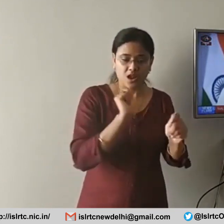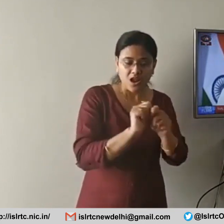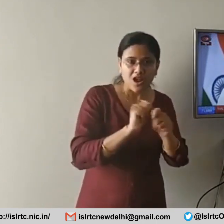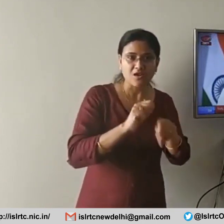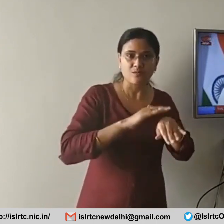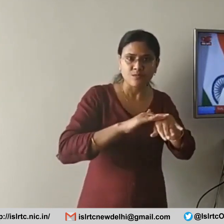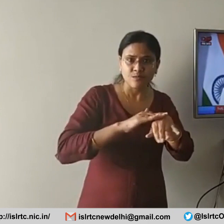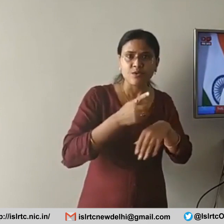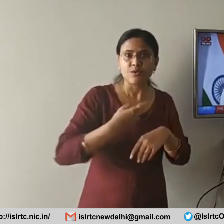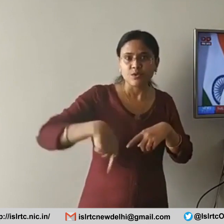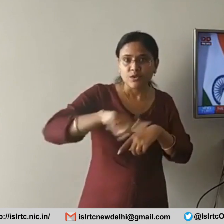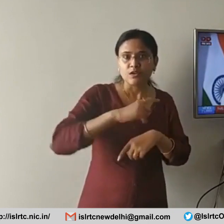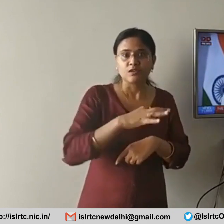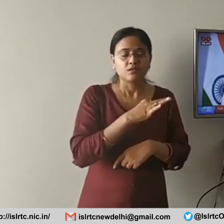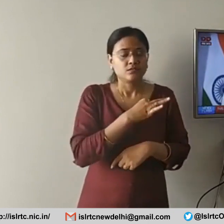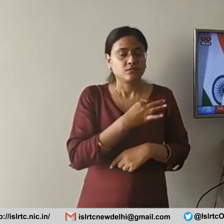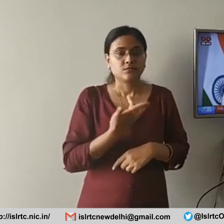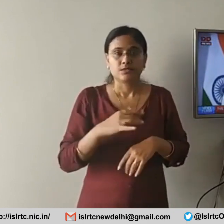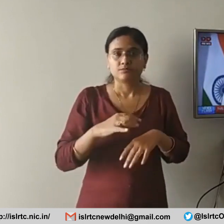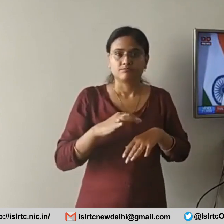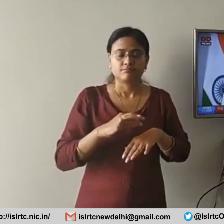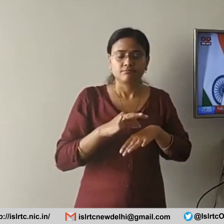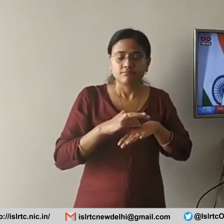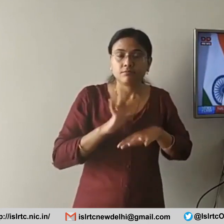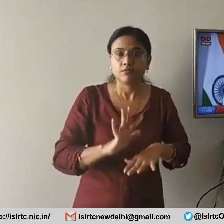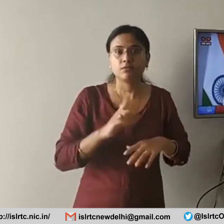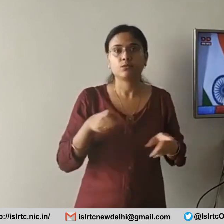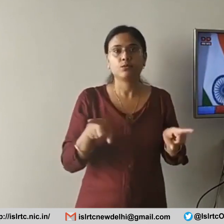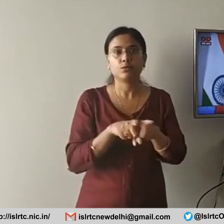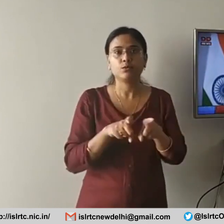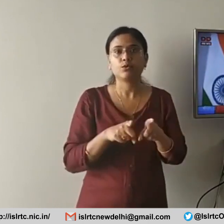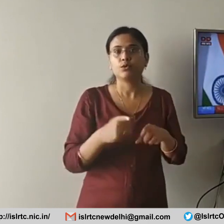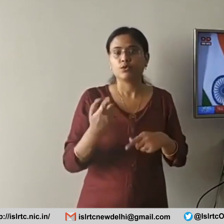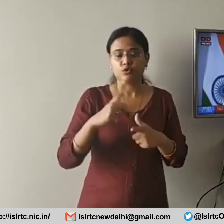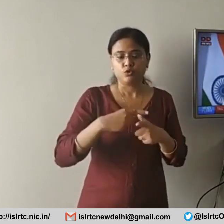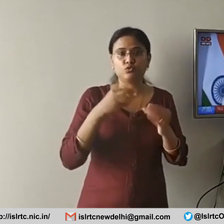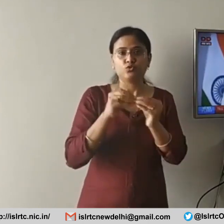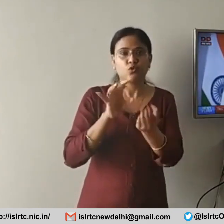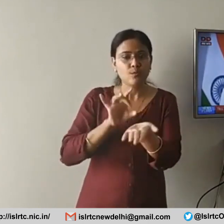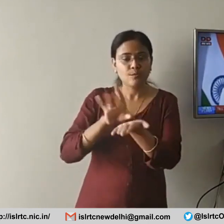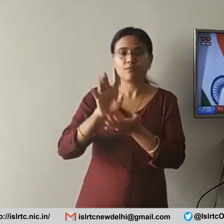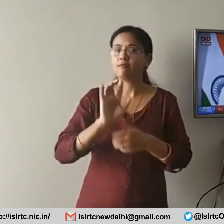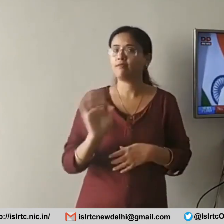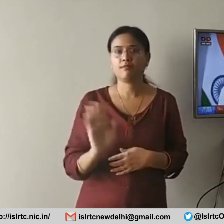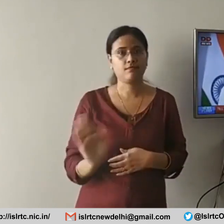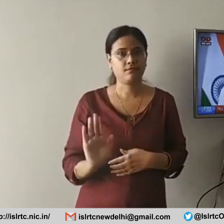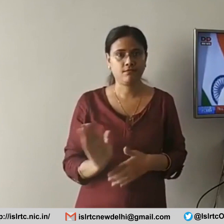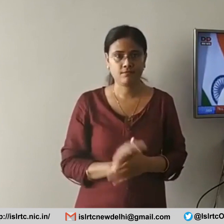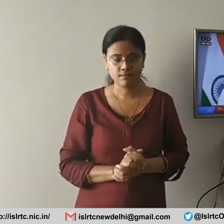प्रति संवेदना रखें, किसी को नौकरी से न निकालें।